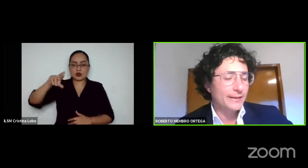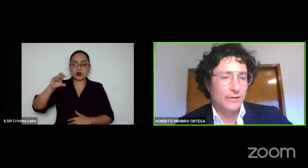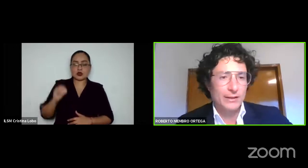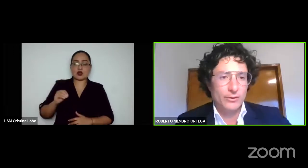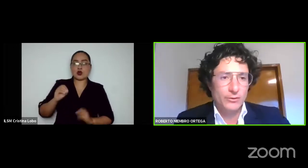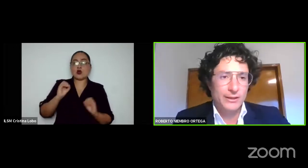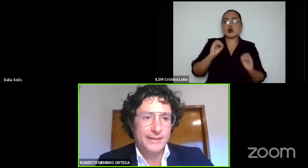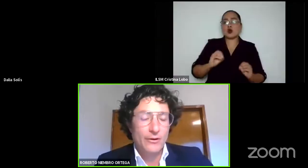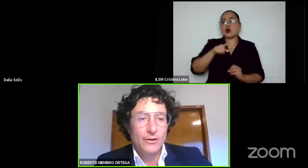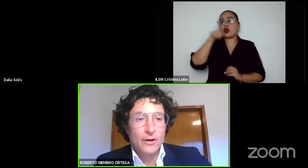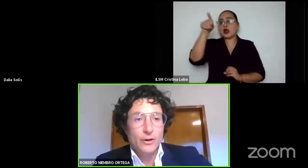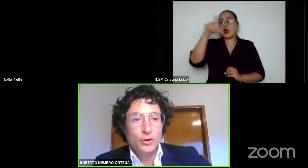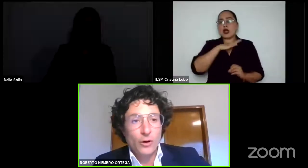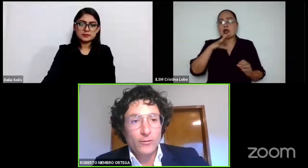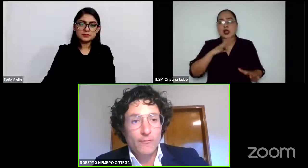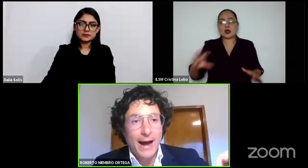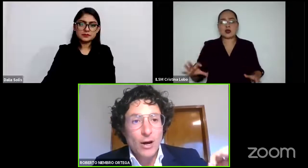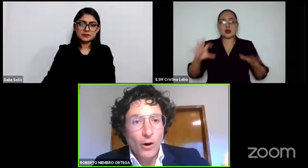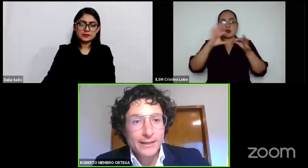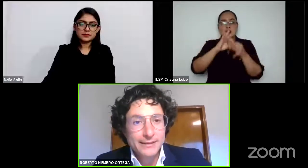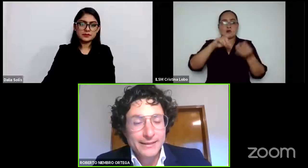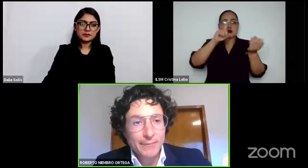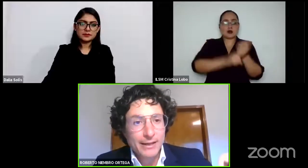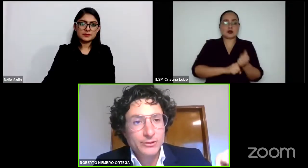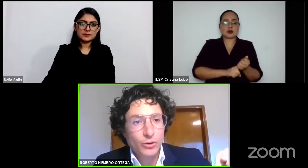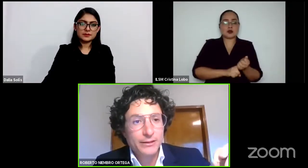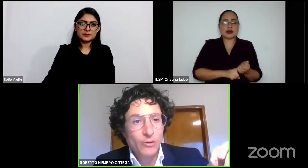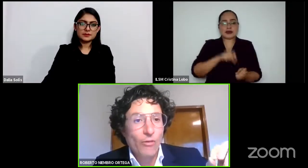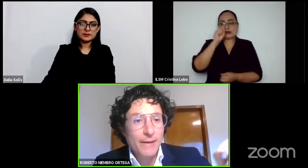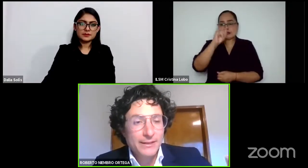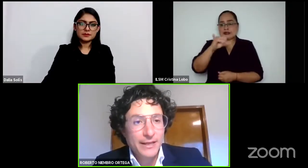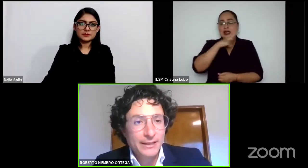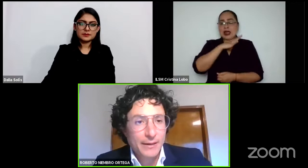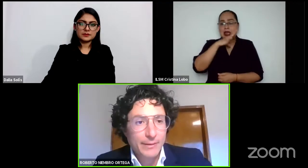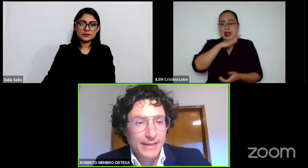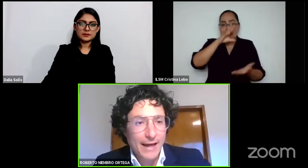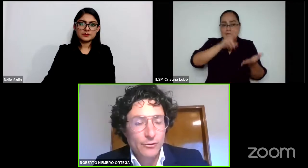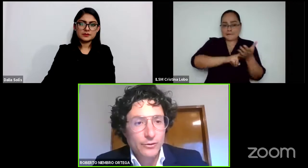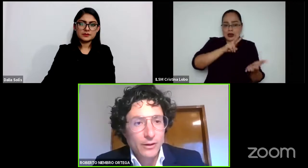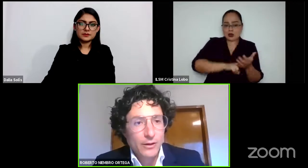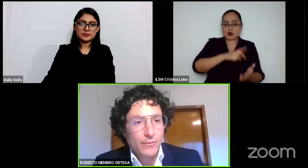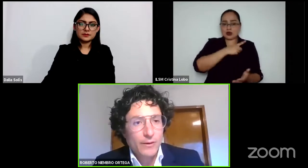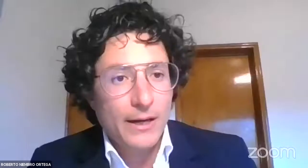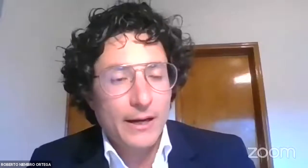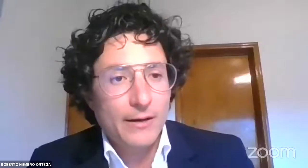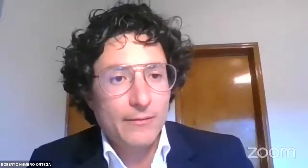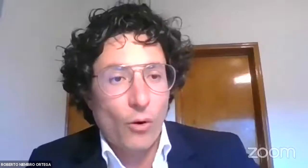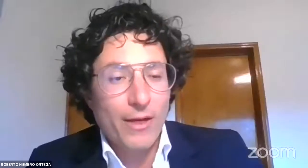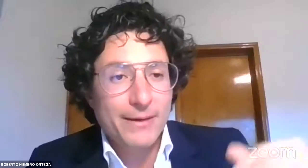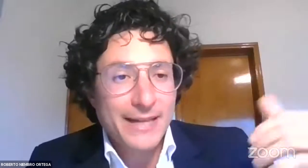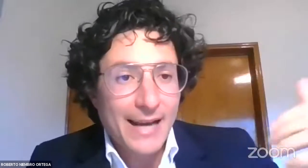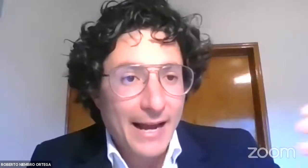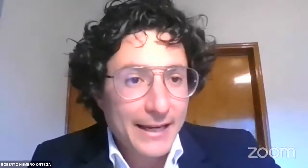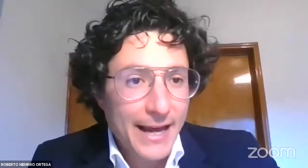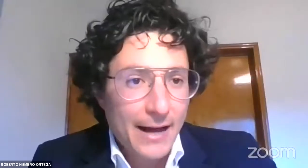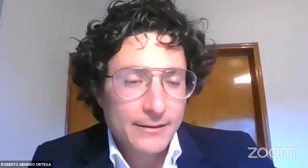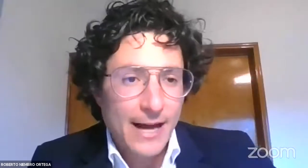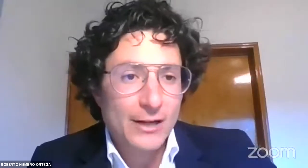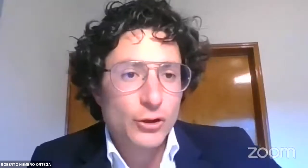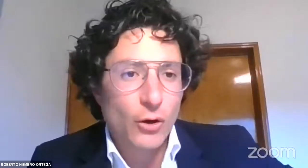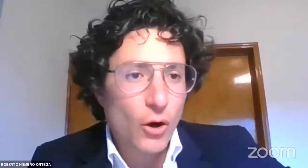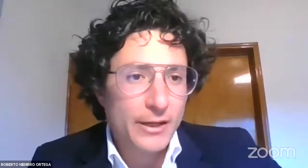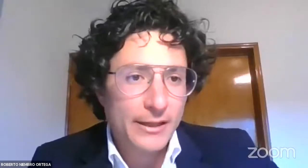o frente a una actuación del Estado. Son valores que también son o deben ser interpretados o deben ser la